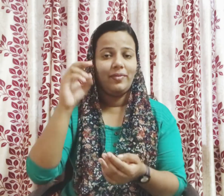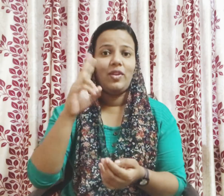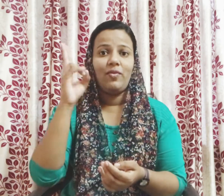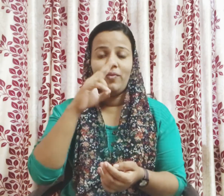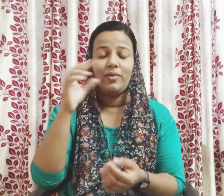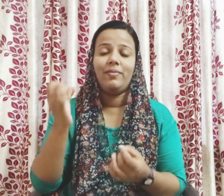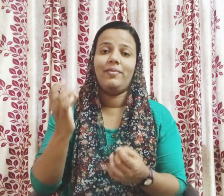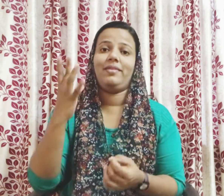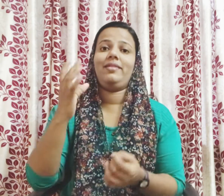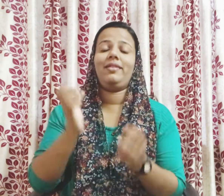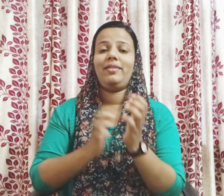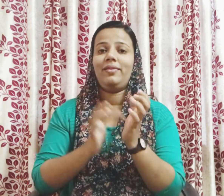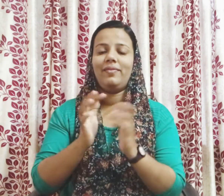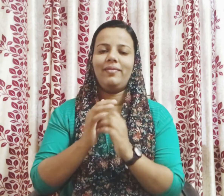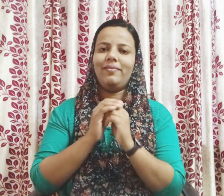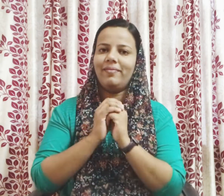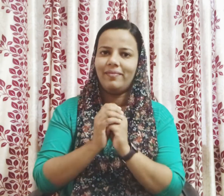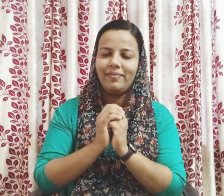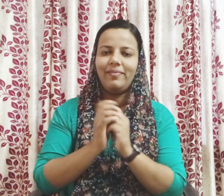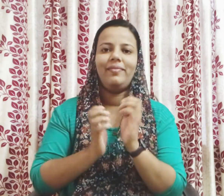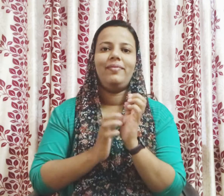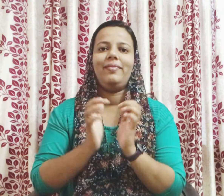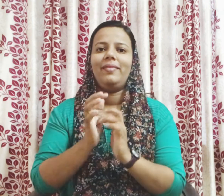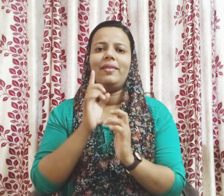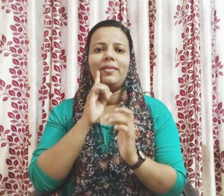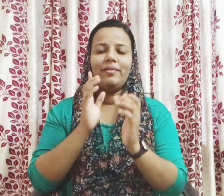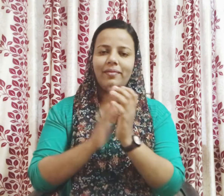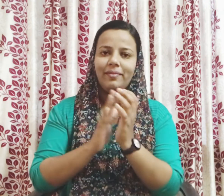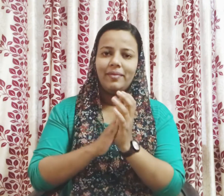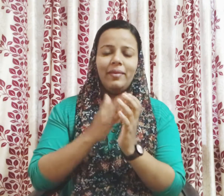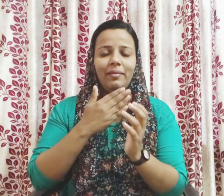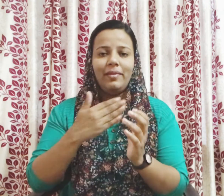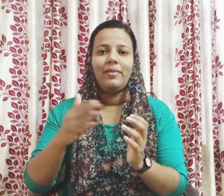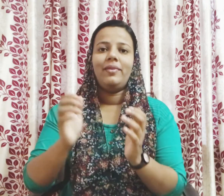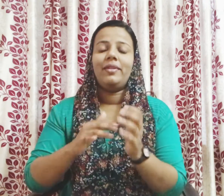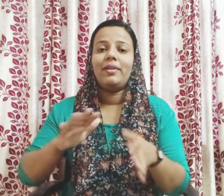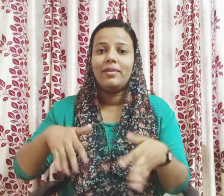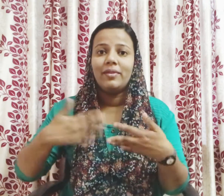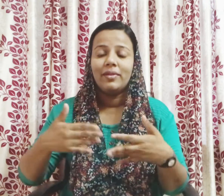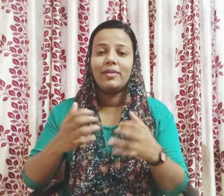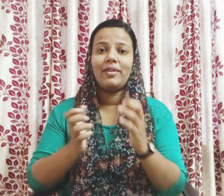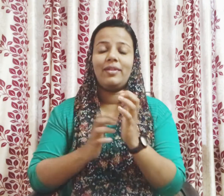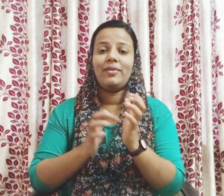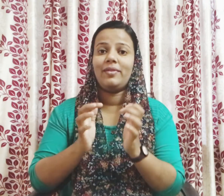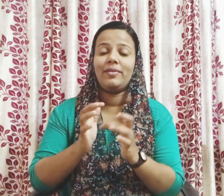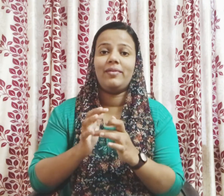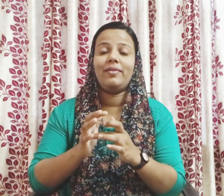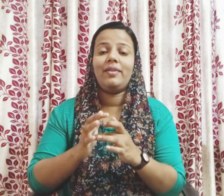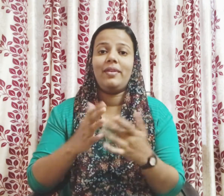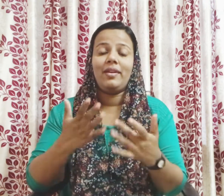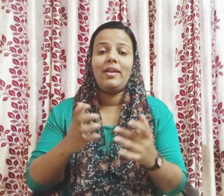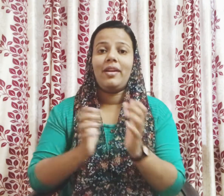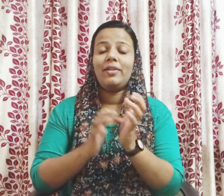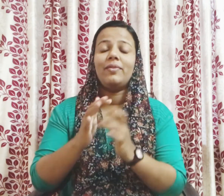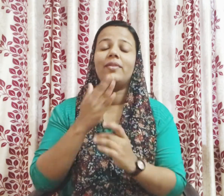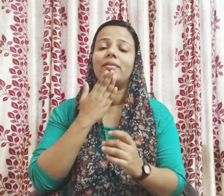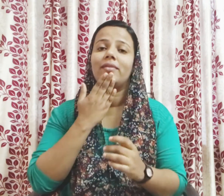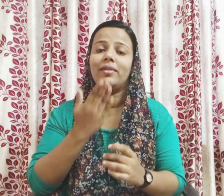2020 ഒക്ടോബർ 30 വെള്ളിയാഴ്ച പ്രഭാതത്തിൽ നമ്മുടെ കർത്താവിനെ ആരാധിക്കുവാൻ, നമ്മുടെ കർത്താവിനെ വാഴ്ത്തി സ്തുതിക്കുവാൻ, സന്തോഷത്തോടെ അവൻ കർത്താവിനെ നന്ദി